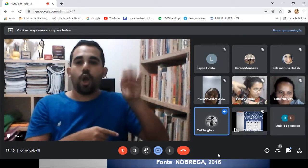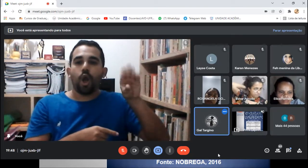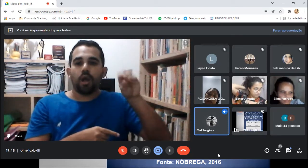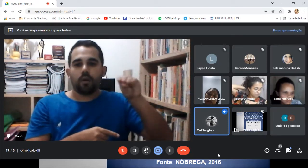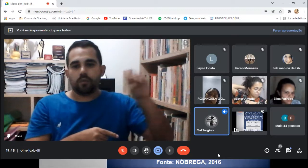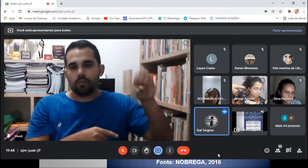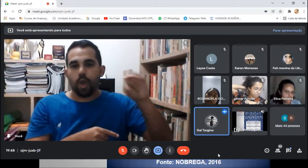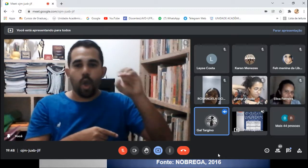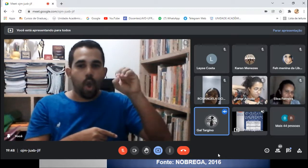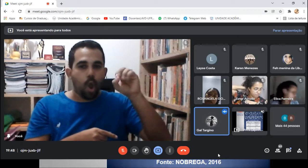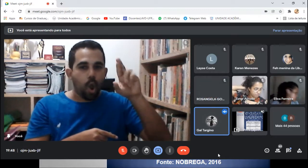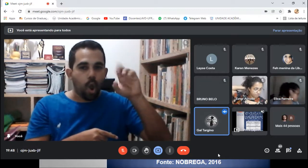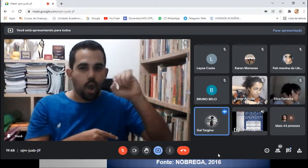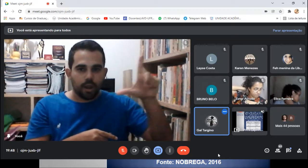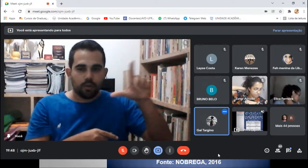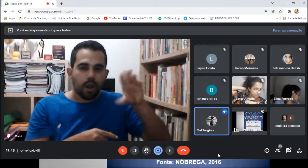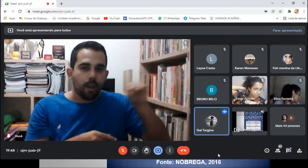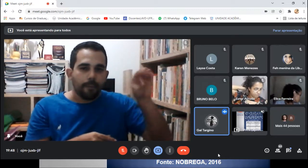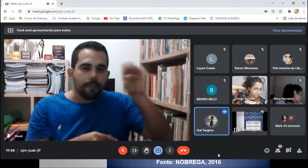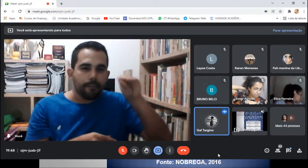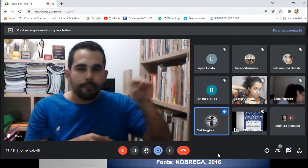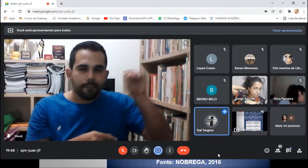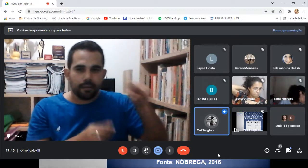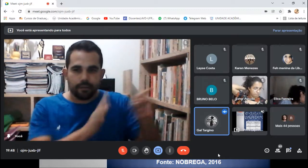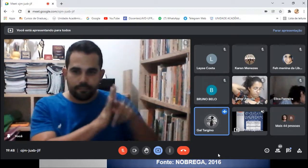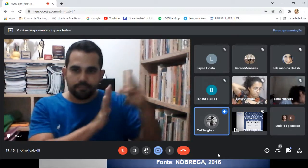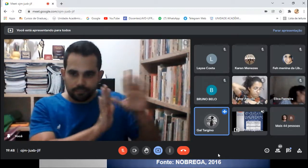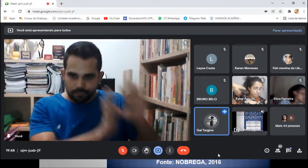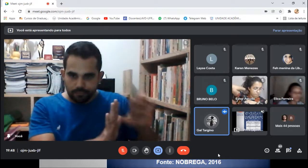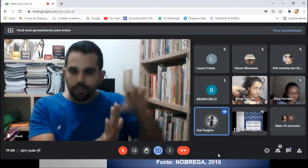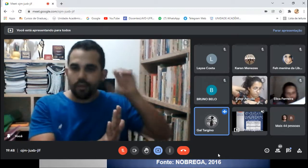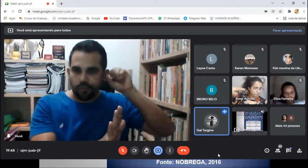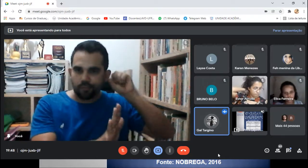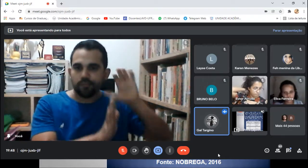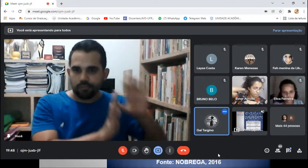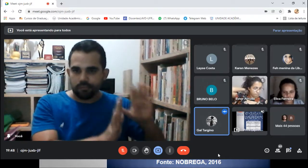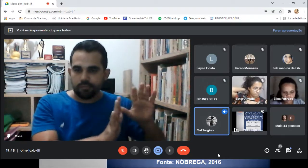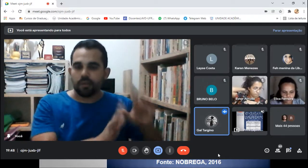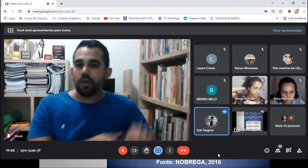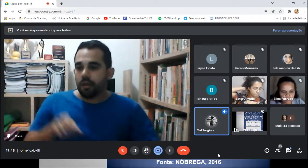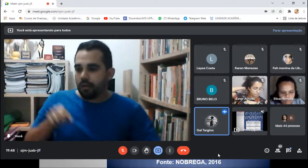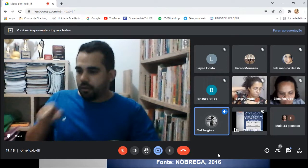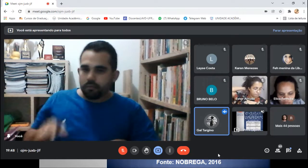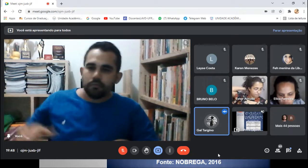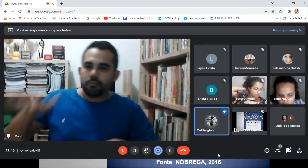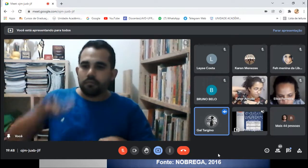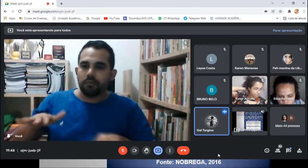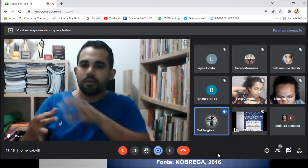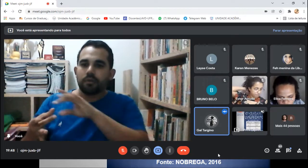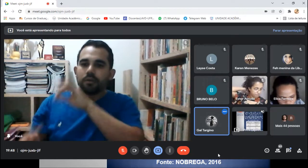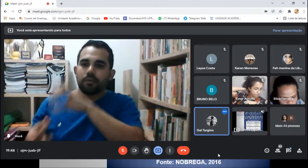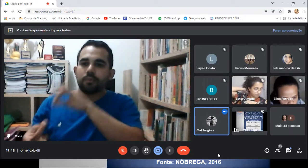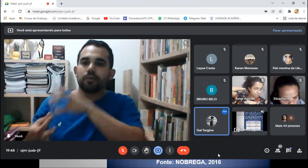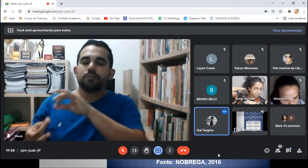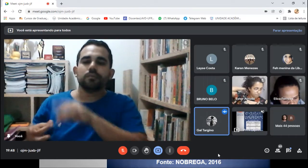da fonologia, a questão da fala, o oral, né, a questão oral, ouvinte, na